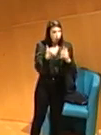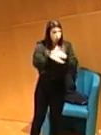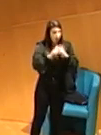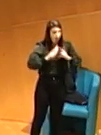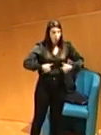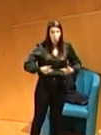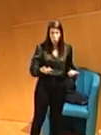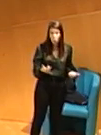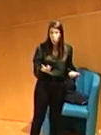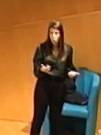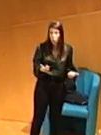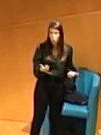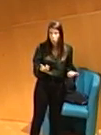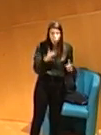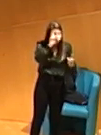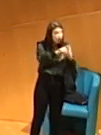que